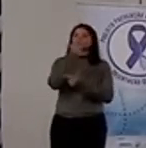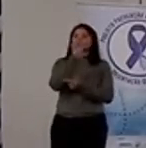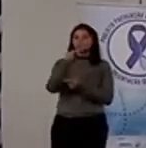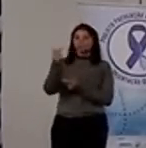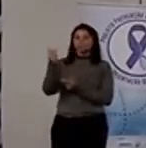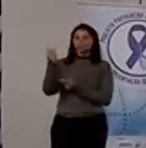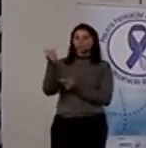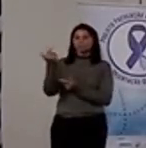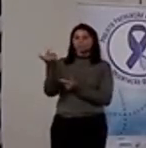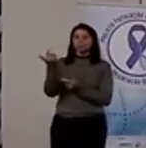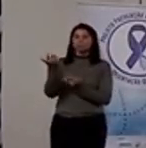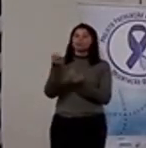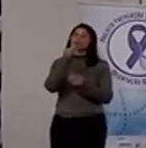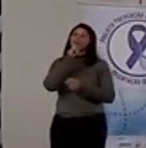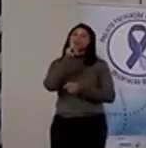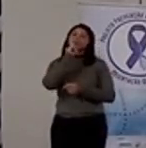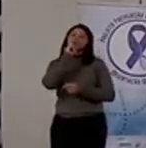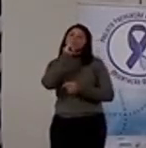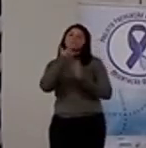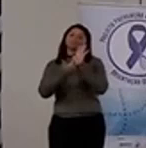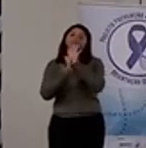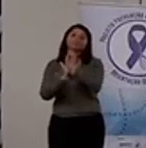que doença é essa?